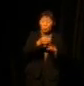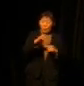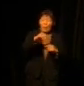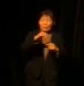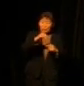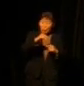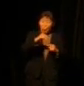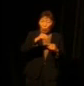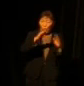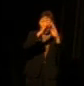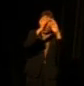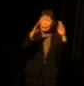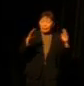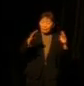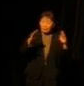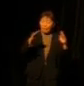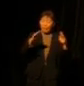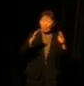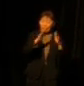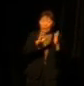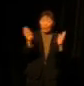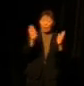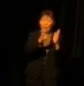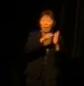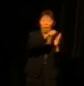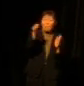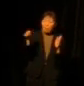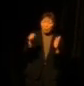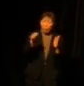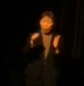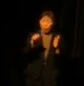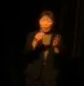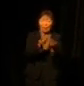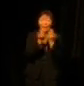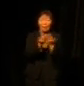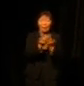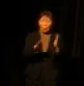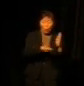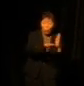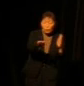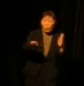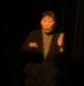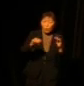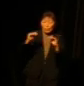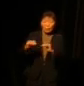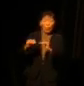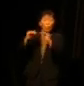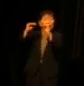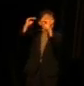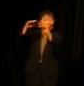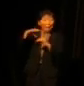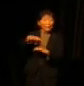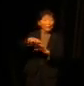とは窓見え場が高い、教室もそうでした、校庭側の窓見え場が高かったです。 でも一番高いところはどこかっていう